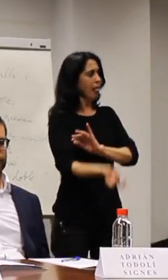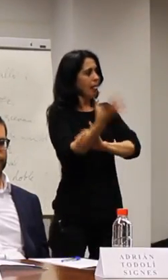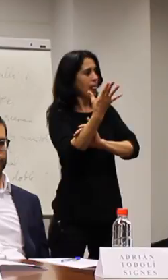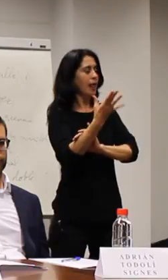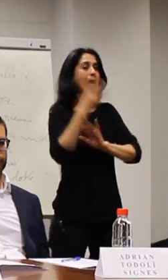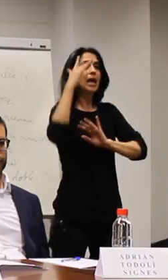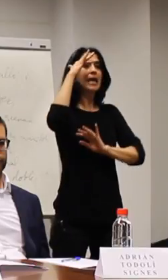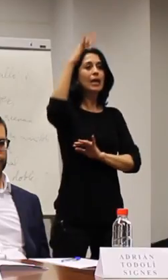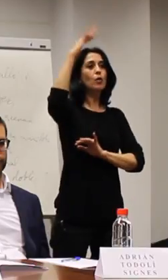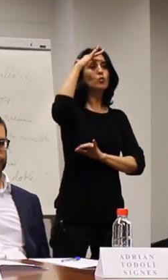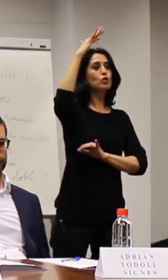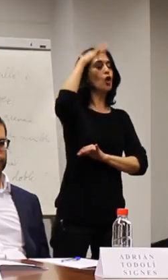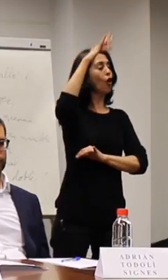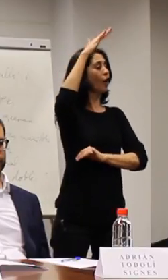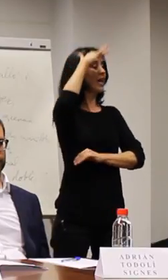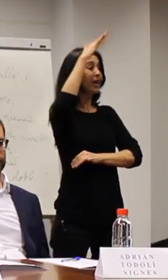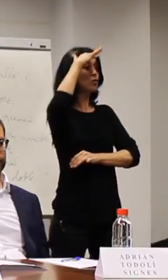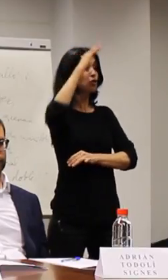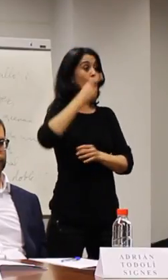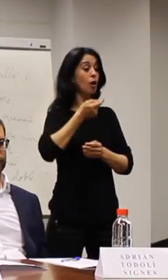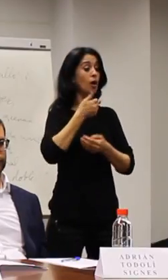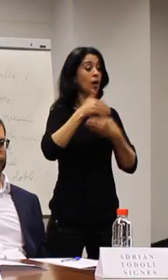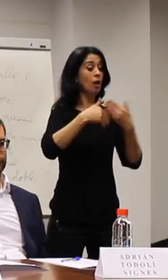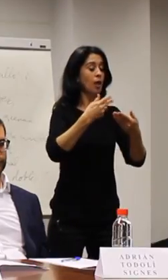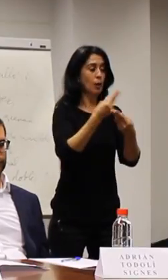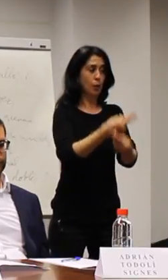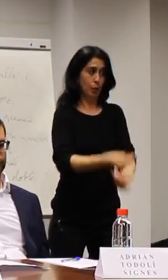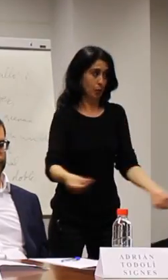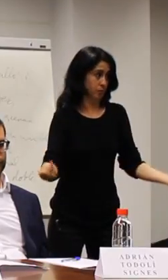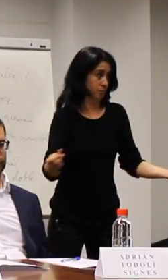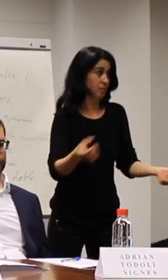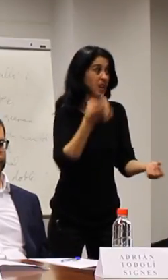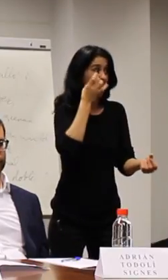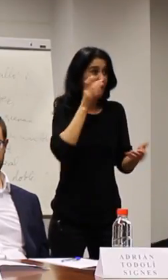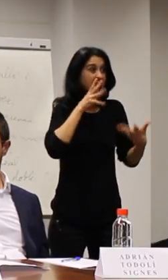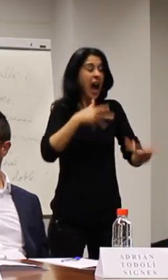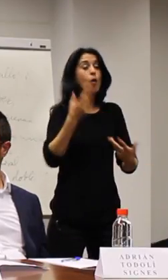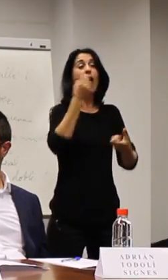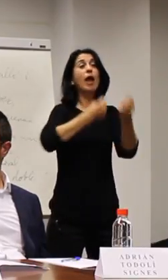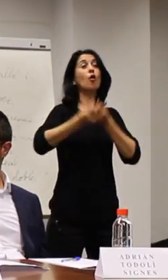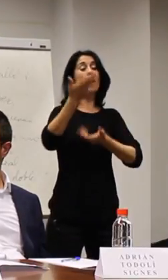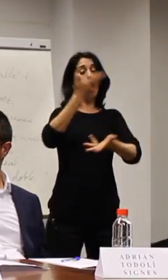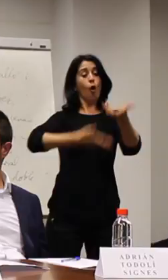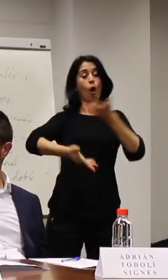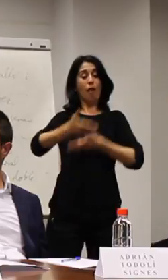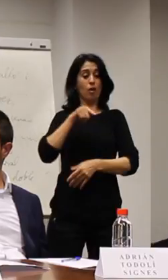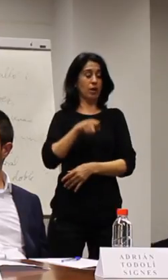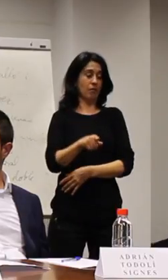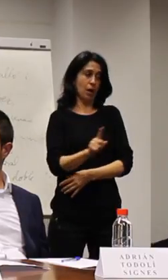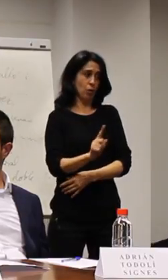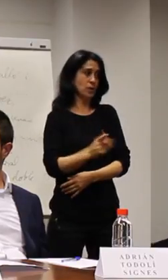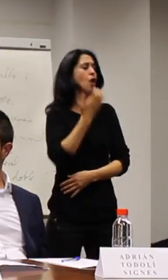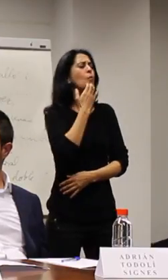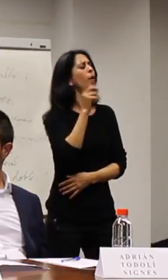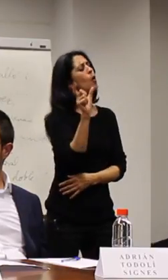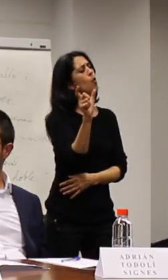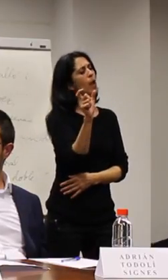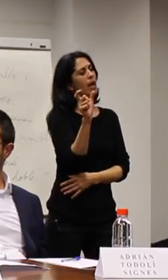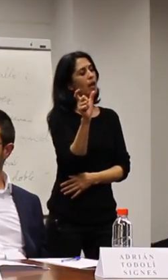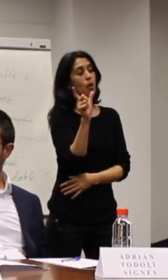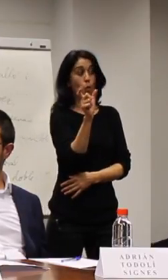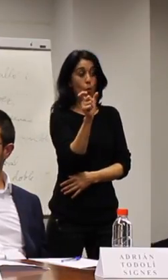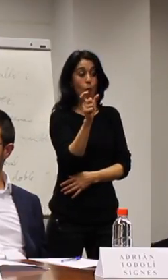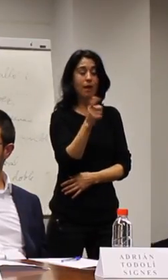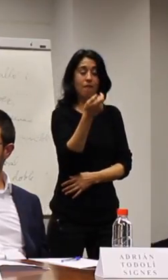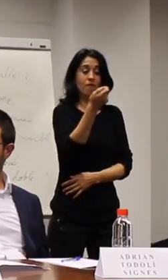se desvanece. Y lo que hoy es la economía colectiva poco tiene que ver. Por ejemplo, y no me da igual caso Uber. El caso Uber me sirve porque al